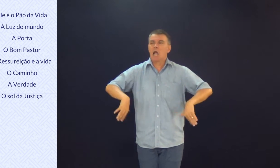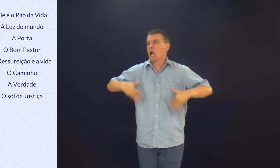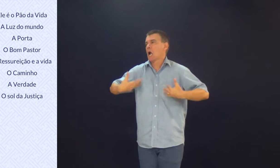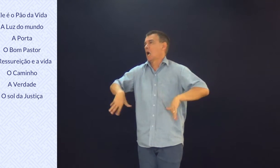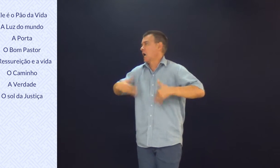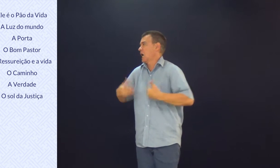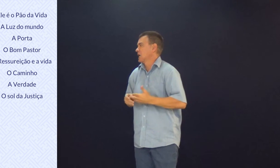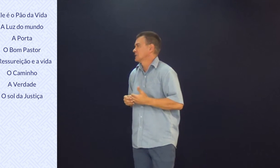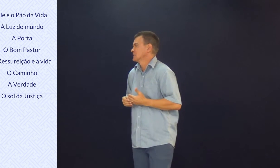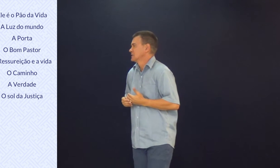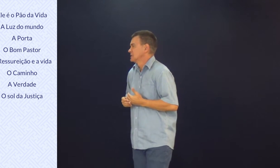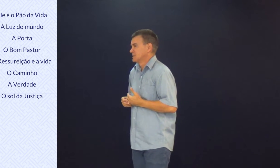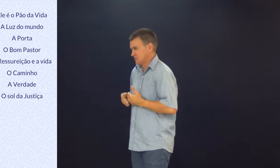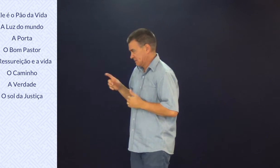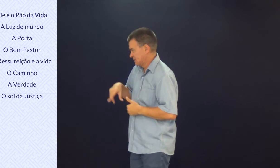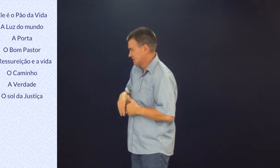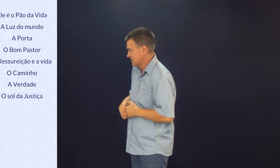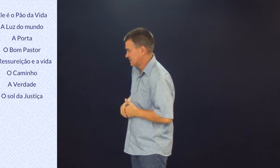isso é muito sério